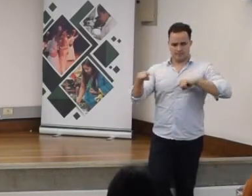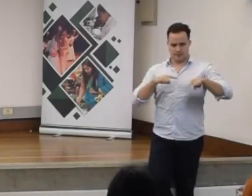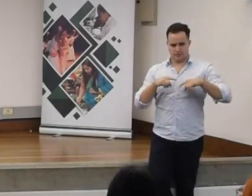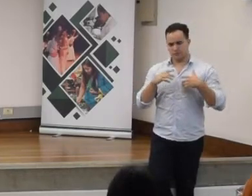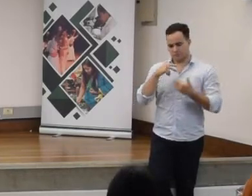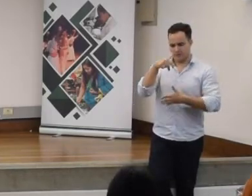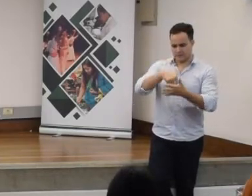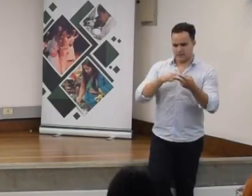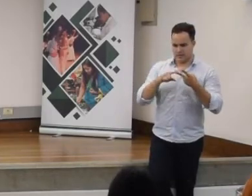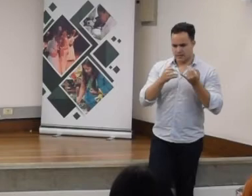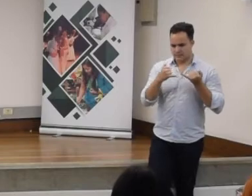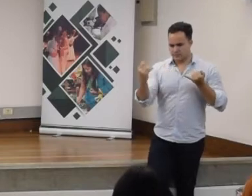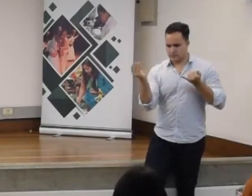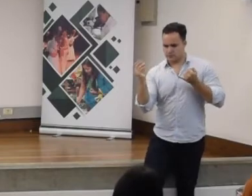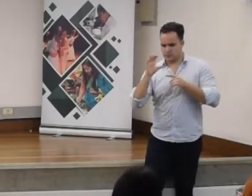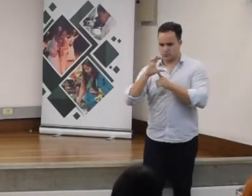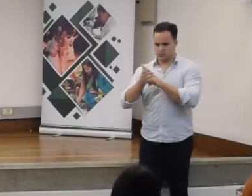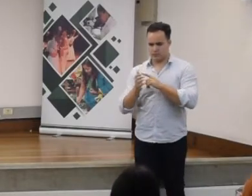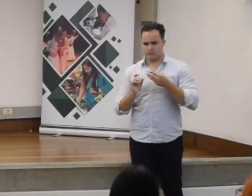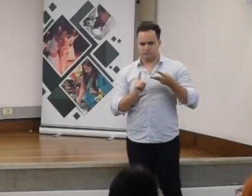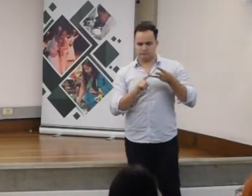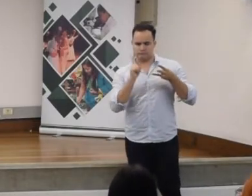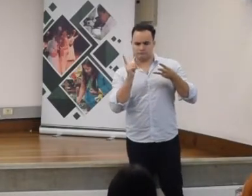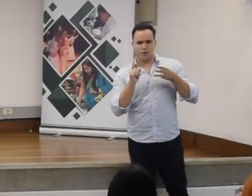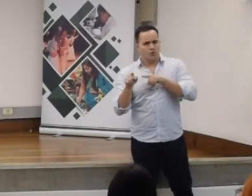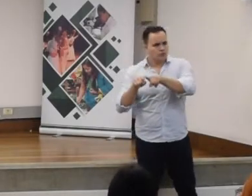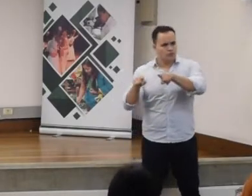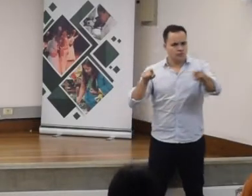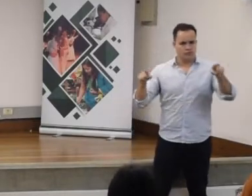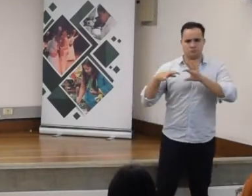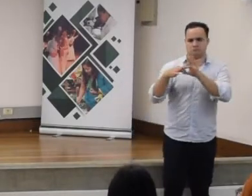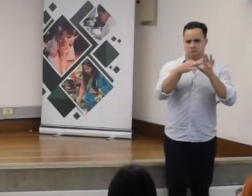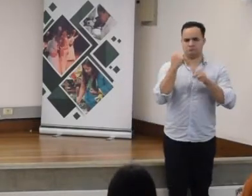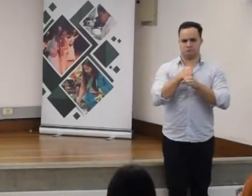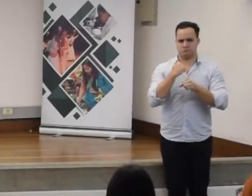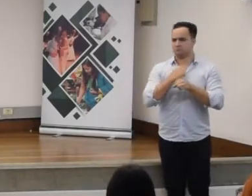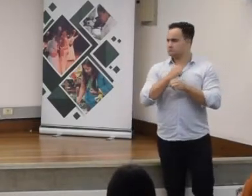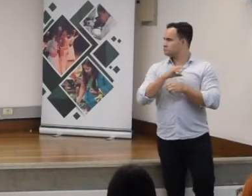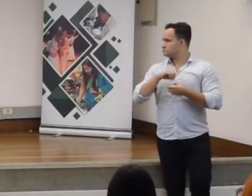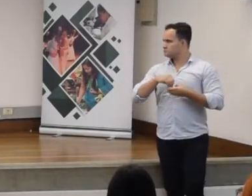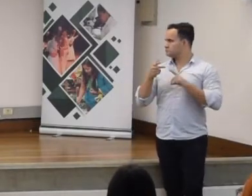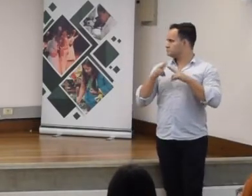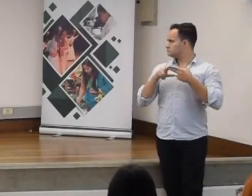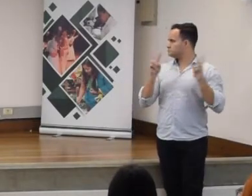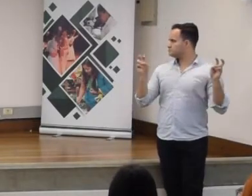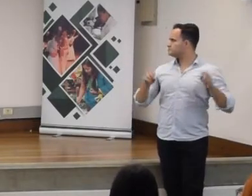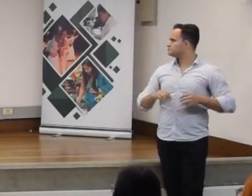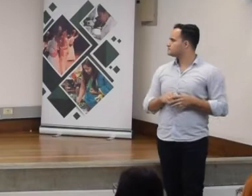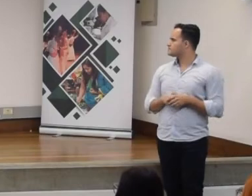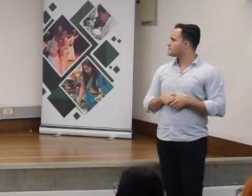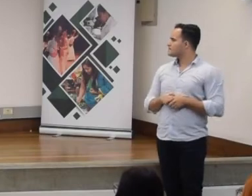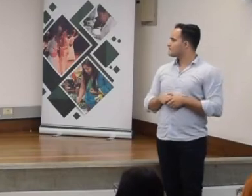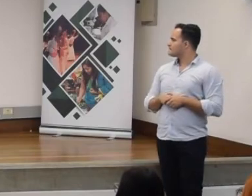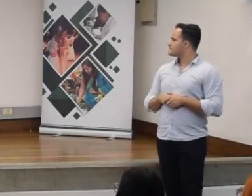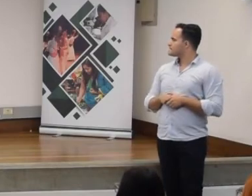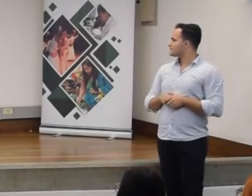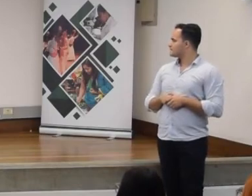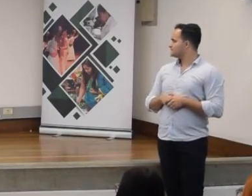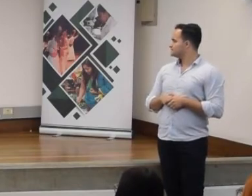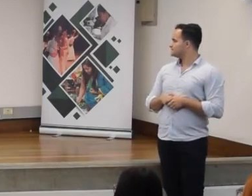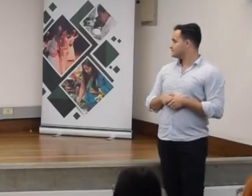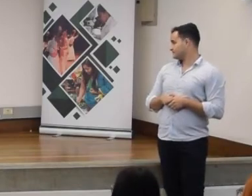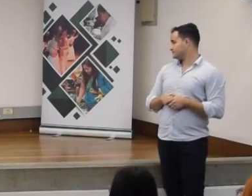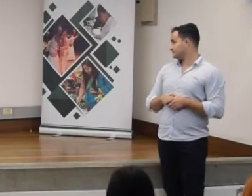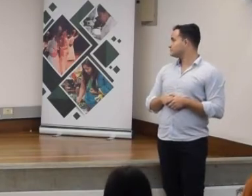bienestar, extensión cultural y otras, con quienes también trabajan mancomunadamente por estos temas. En términos de